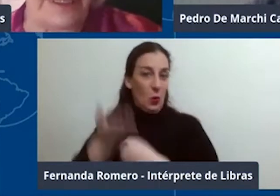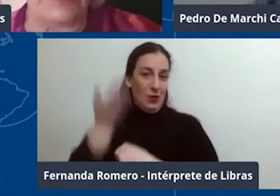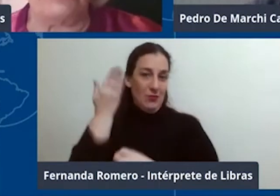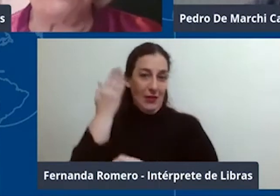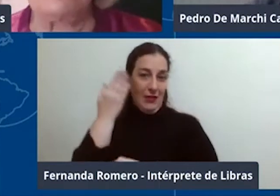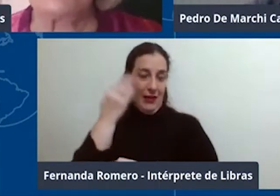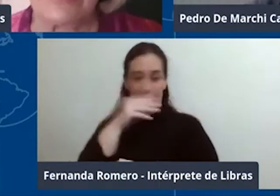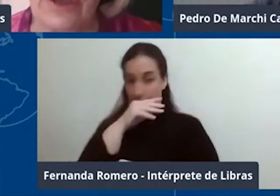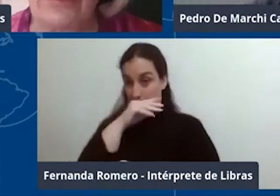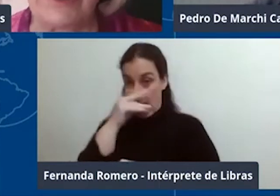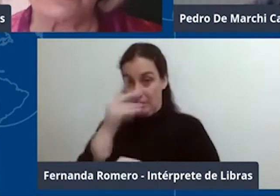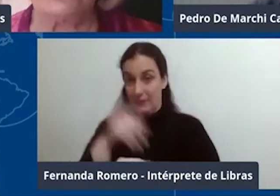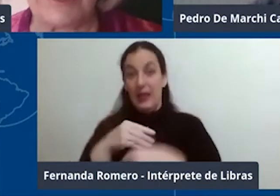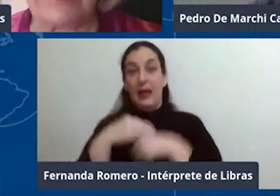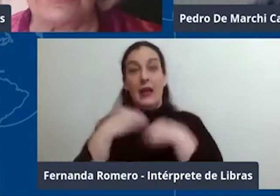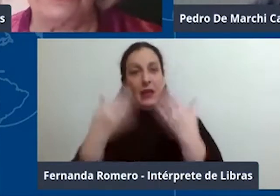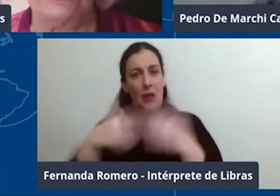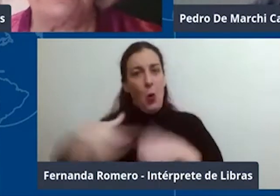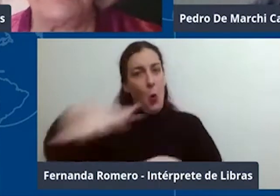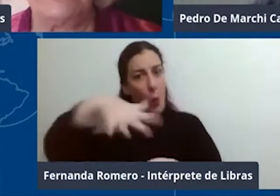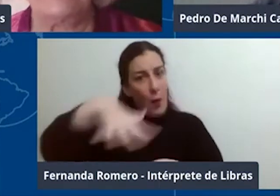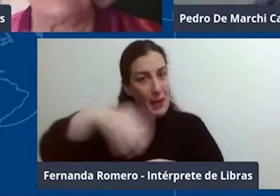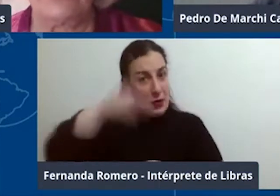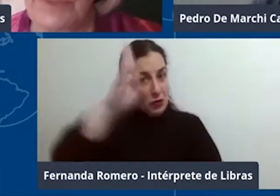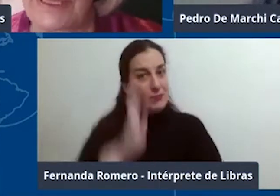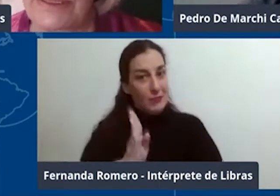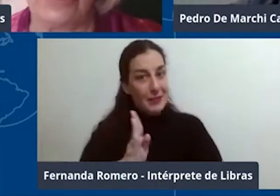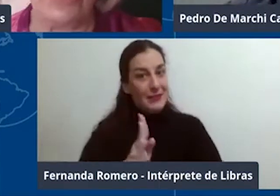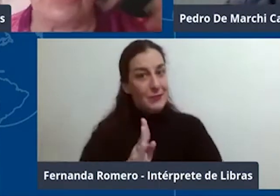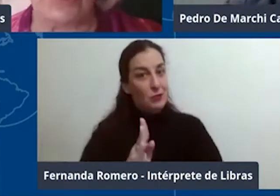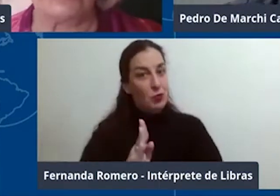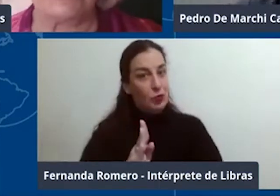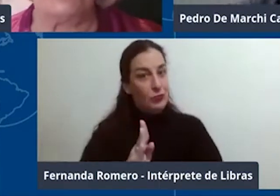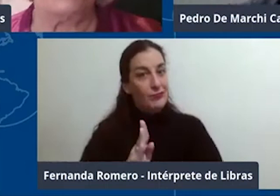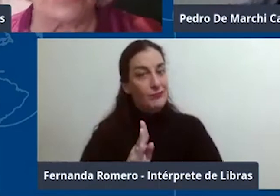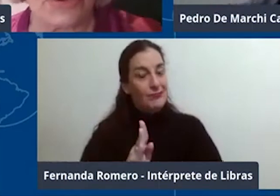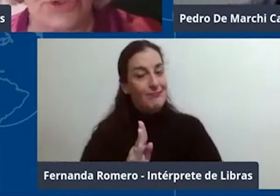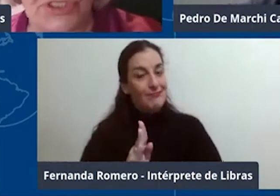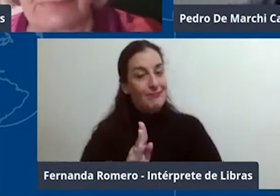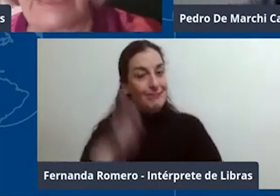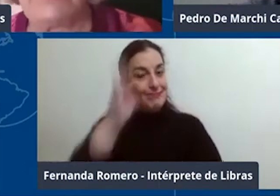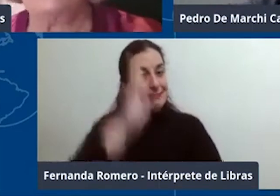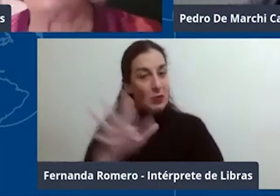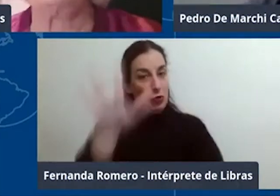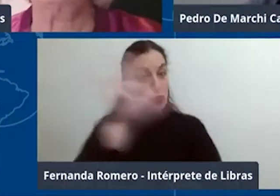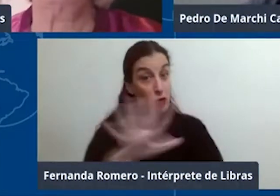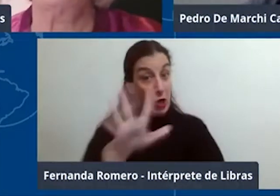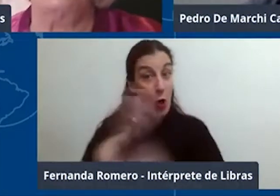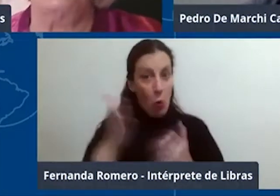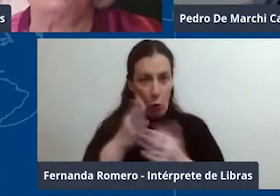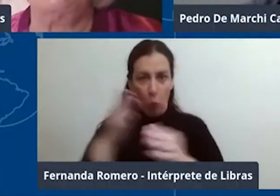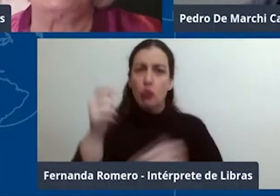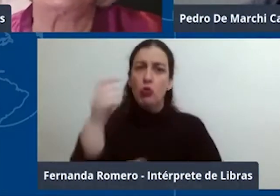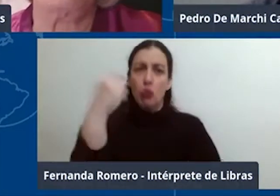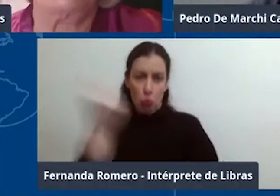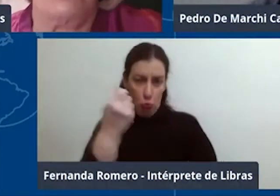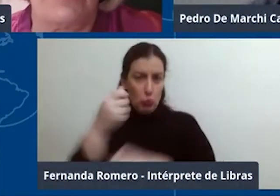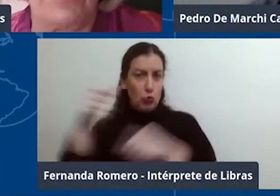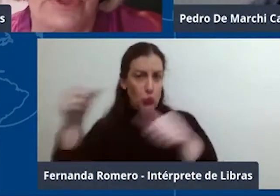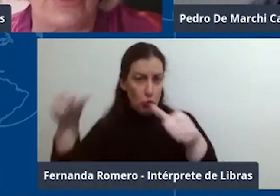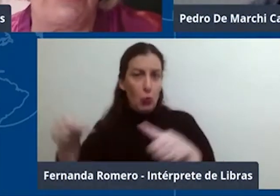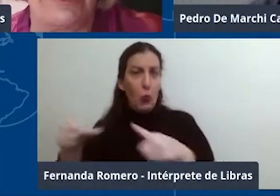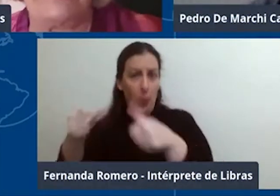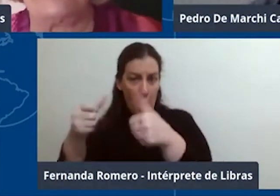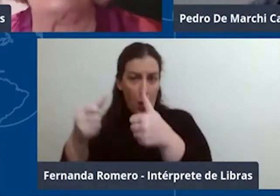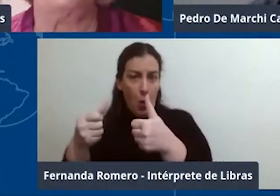Então, o ambiente realmente no Brasil, de um modo geral, o Rio Grande do Sul hoje está melhor, o ambiente está